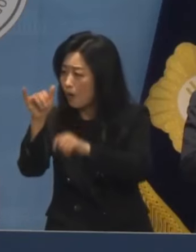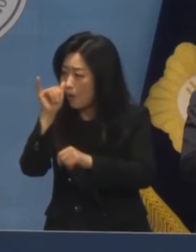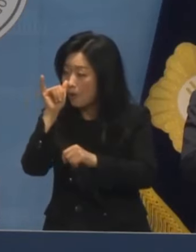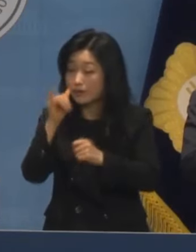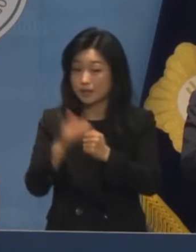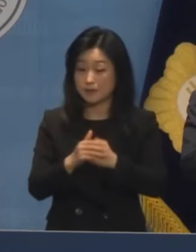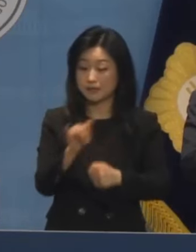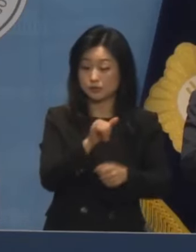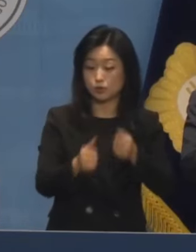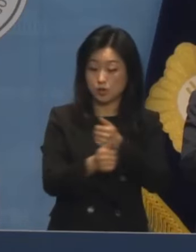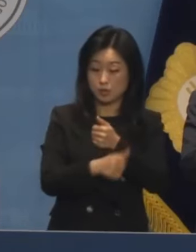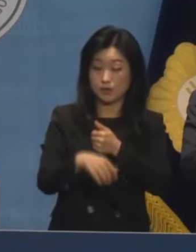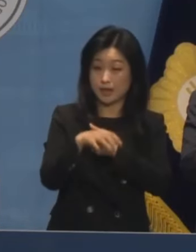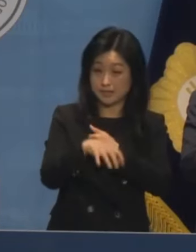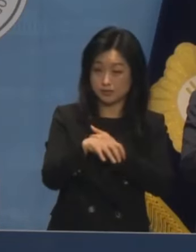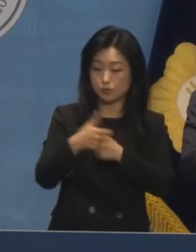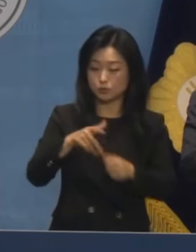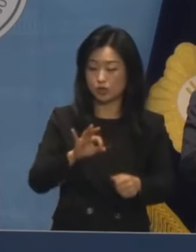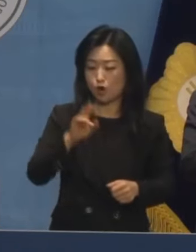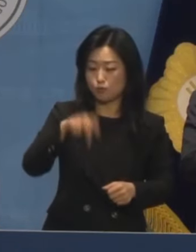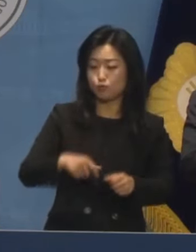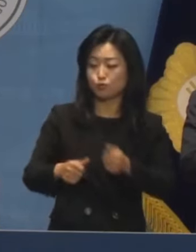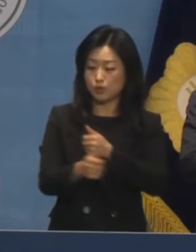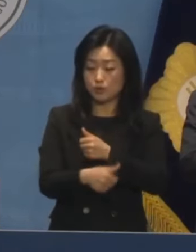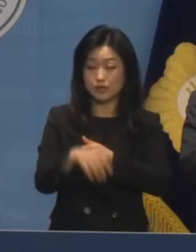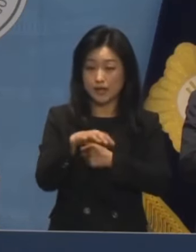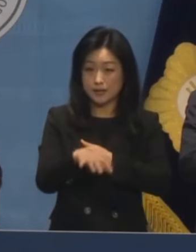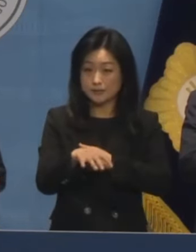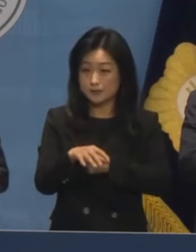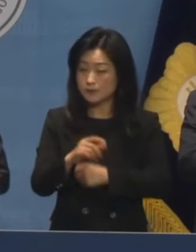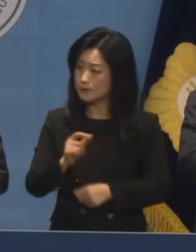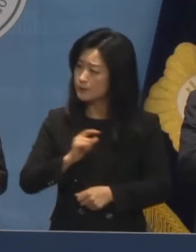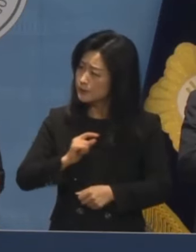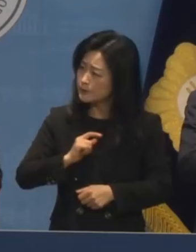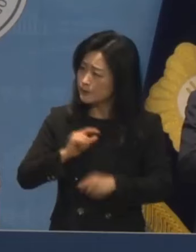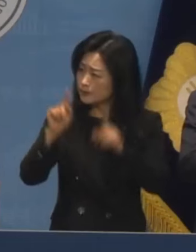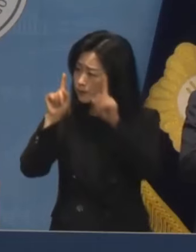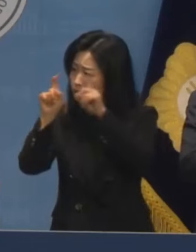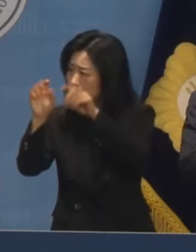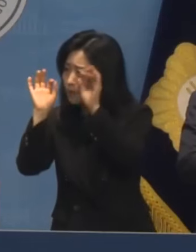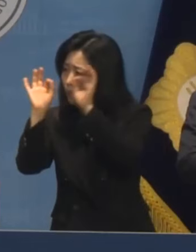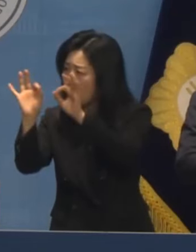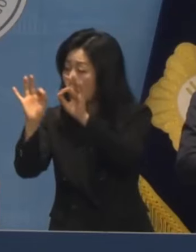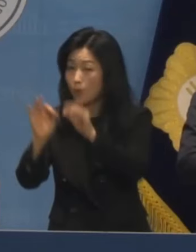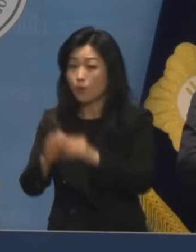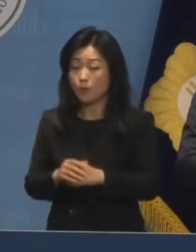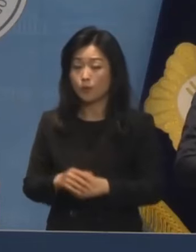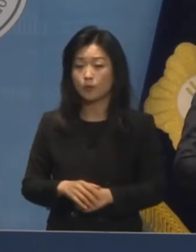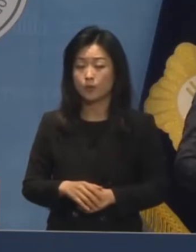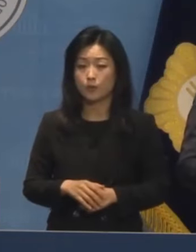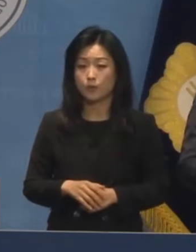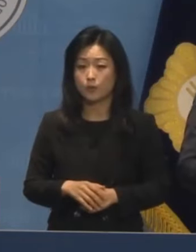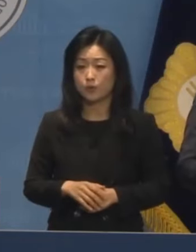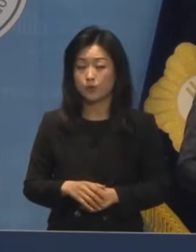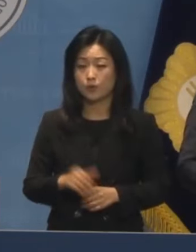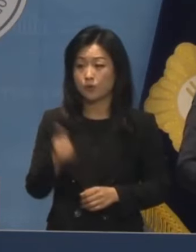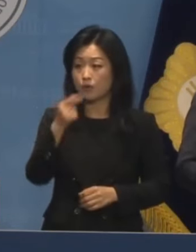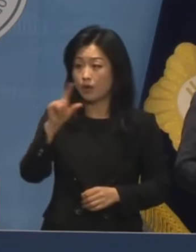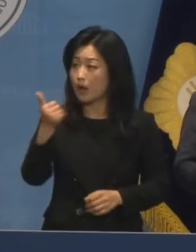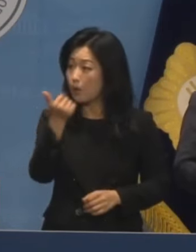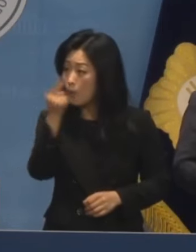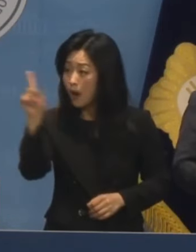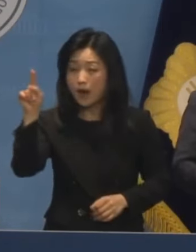을지로 차원에서 그리고 정무의 차원에서 그리고 노동 전주 노동위원회 차원에서이 하나